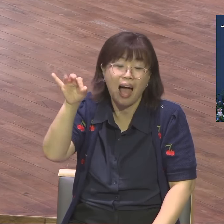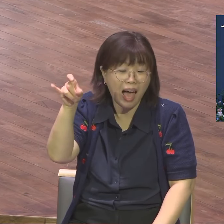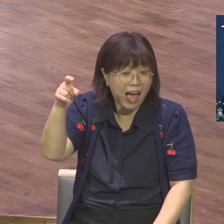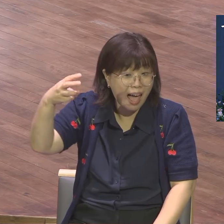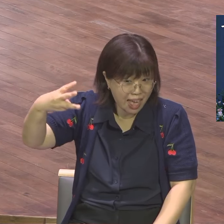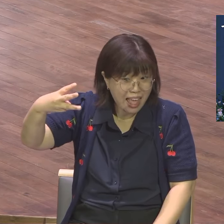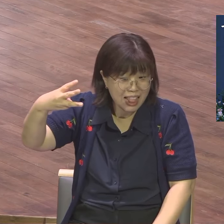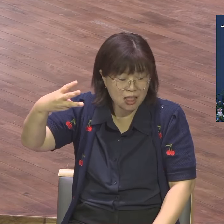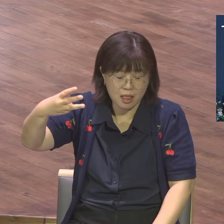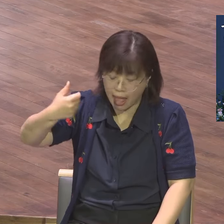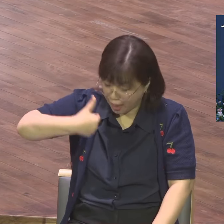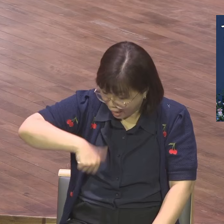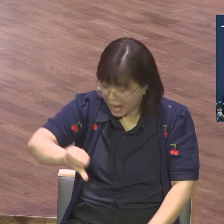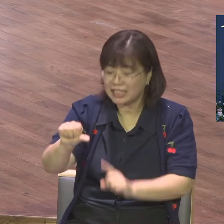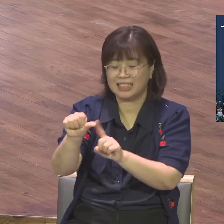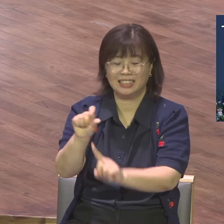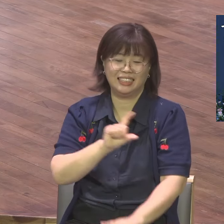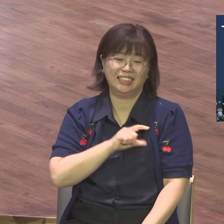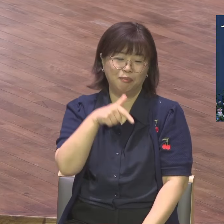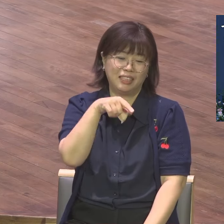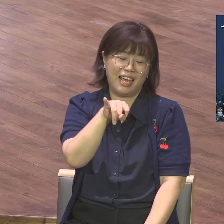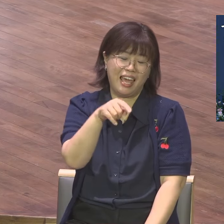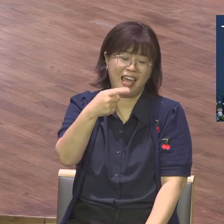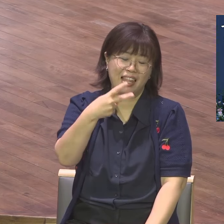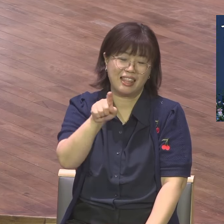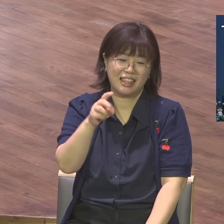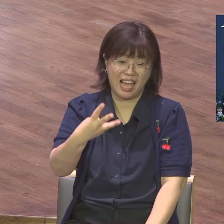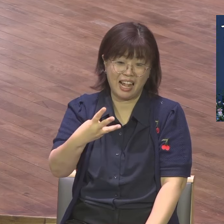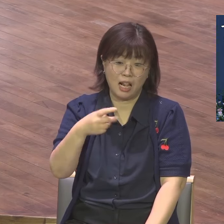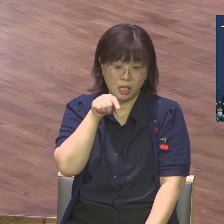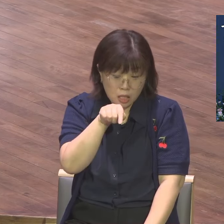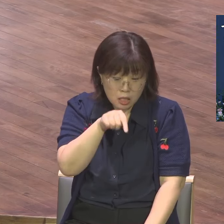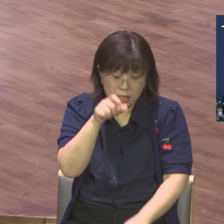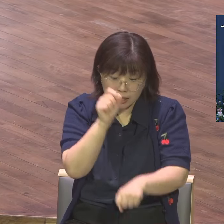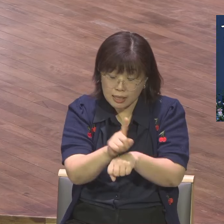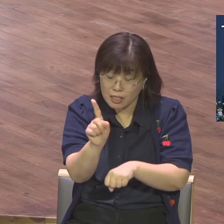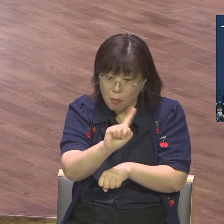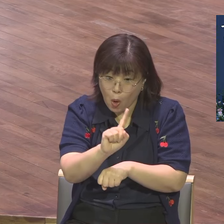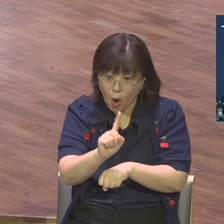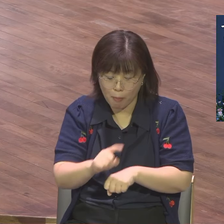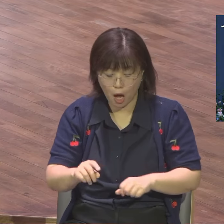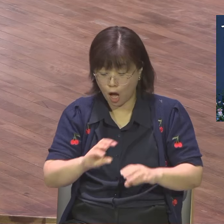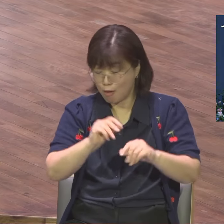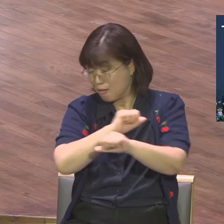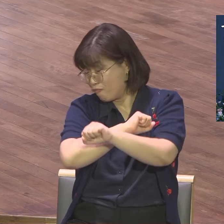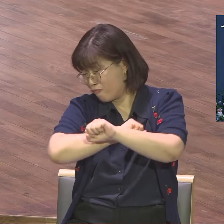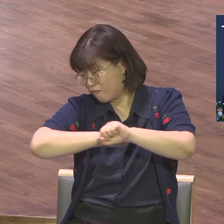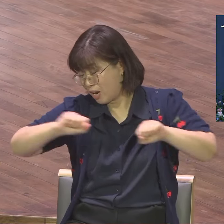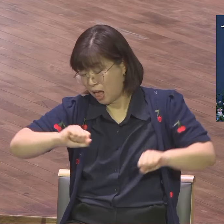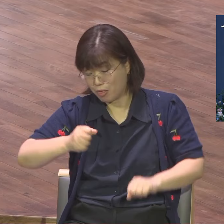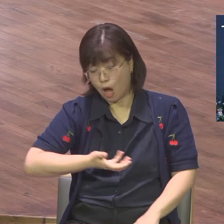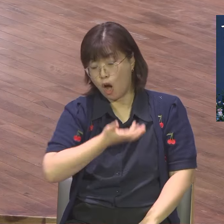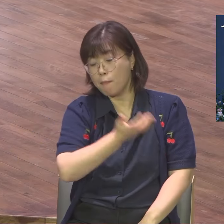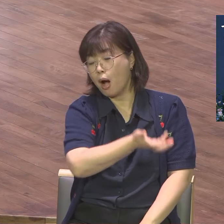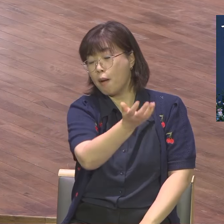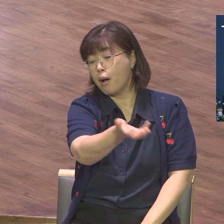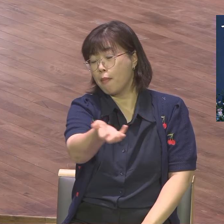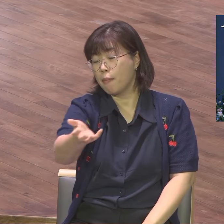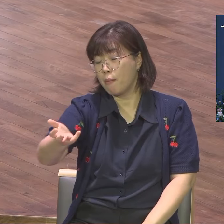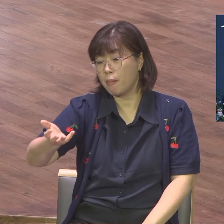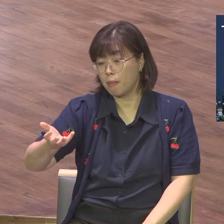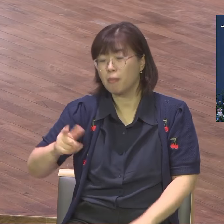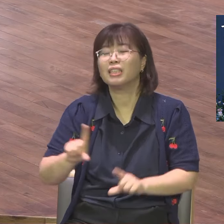이스마엘 아들이 그 자손들이 아라비아 사막에서 유목민 생활을 하고 있었어요. 그 장막 치고